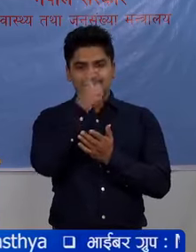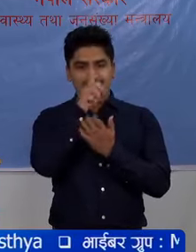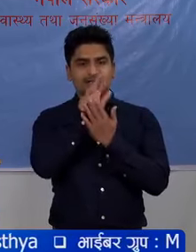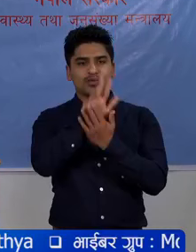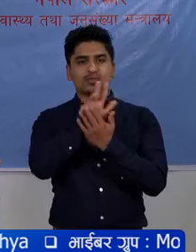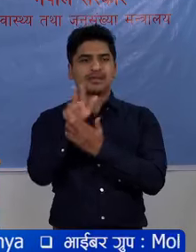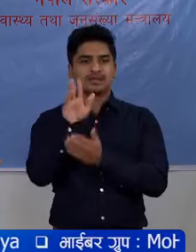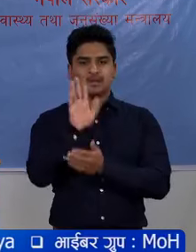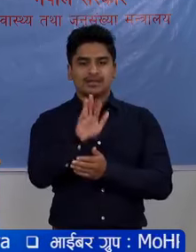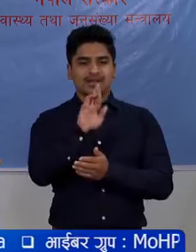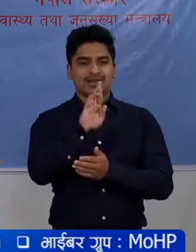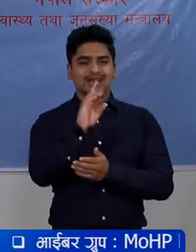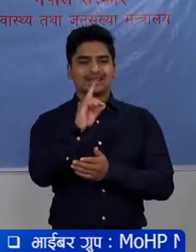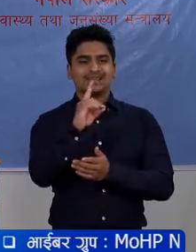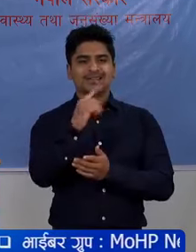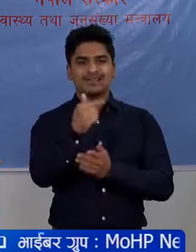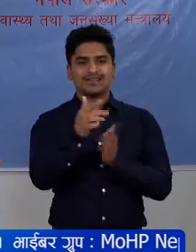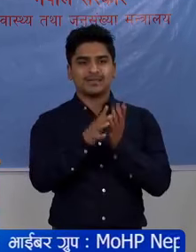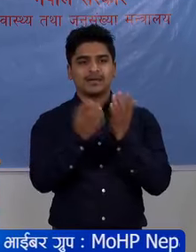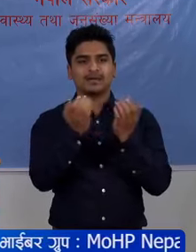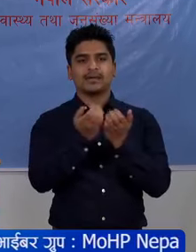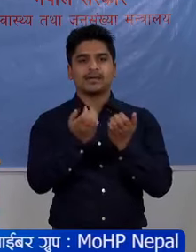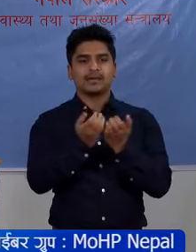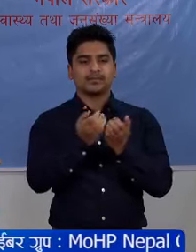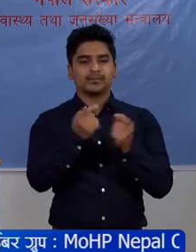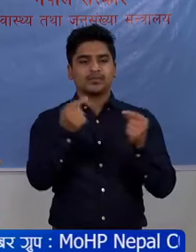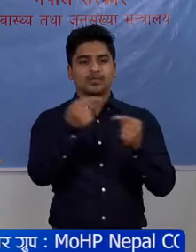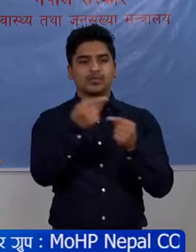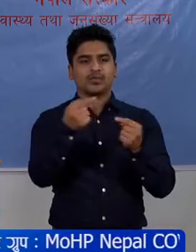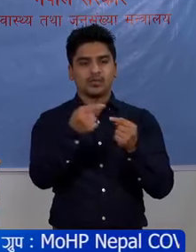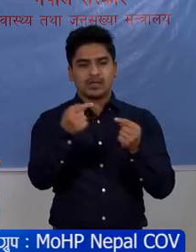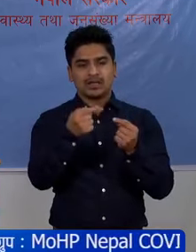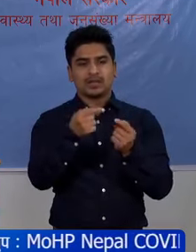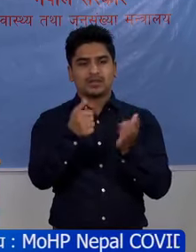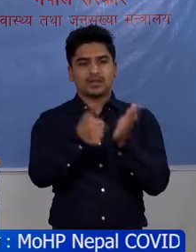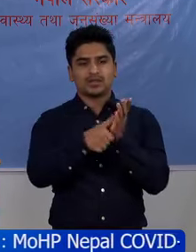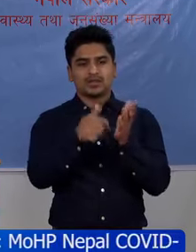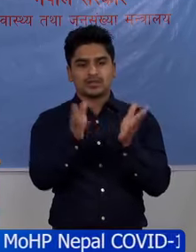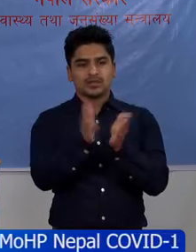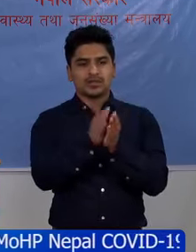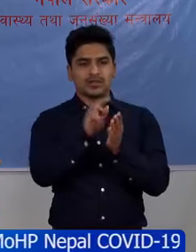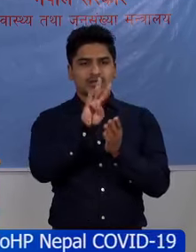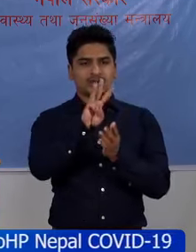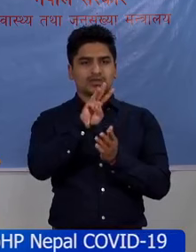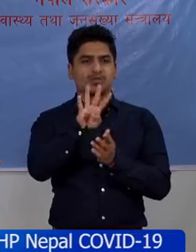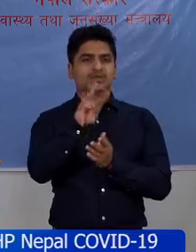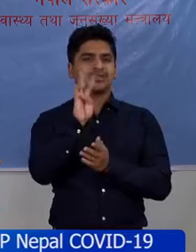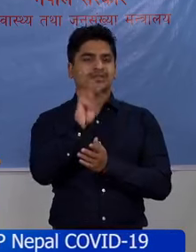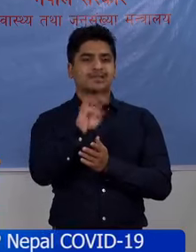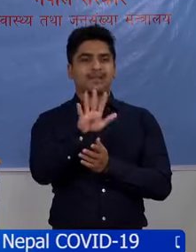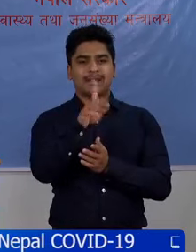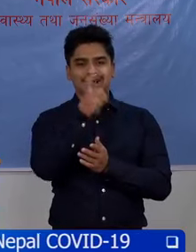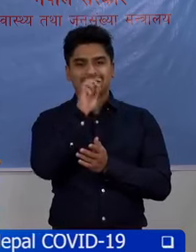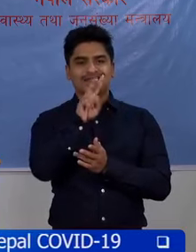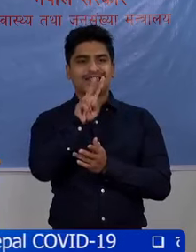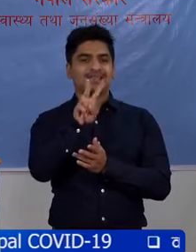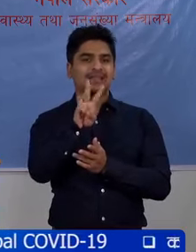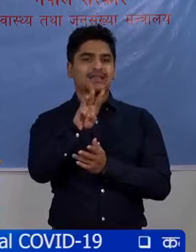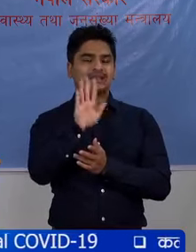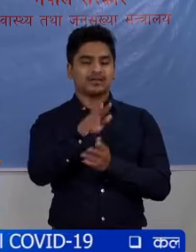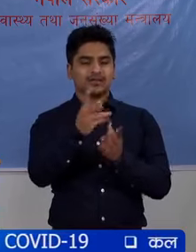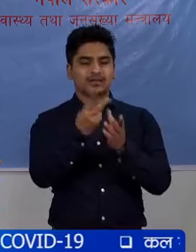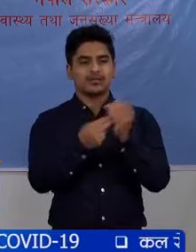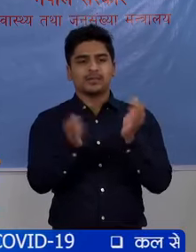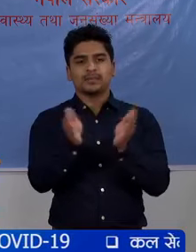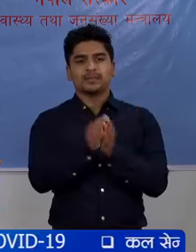आड़ीटी बाटा गरियेको नमुना परिक्षेन को संख्या 34,523 जा दुबई